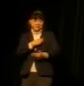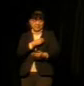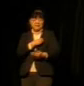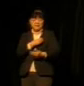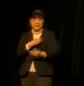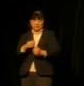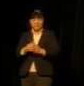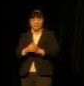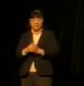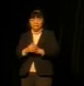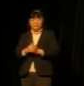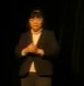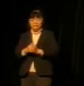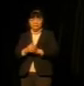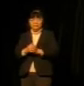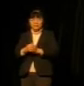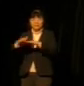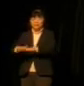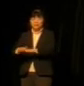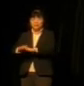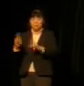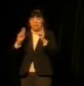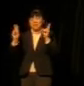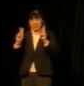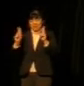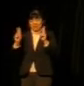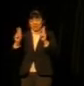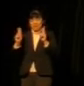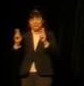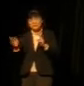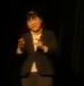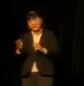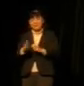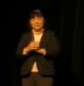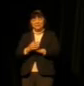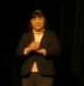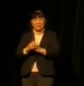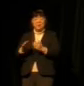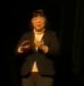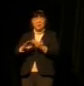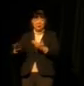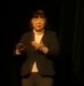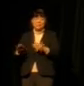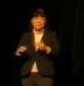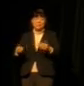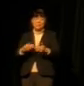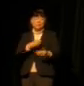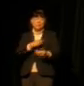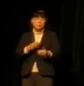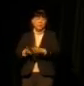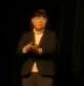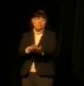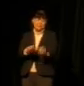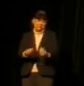方、あとは漬物会社で缶の漬物屋さんってあったんですけど、そのくらいでした。あとはね、みんな職員が亡くなっちゃいました。